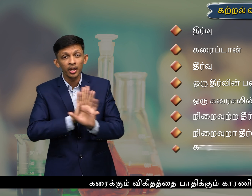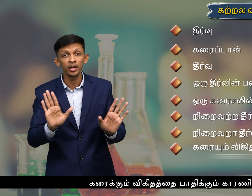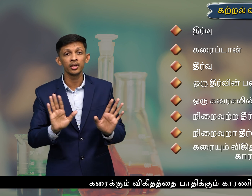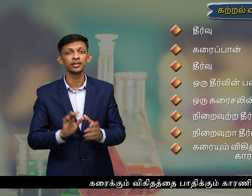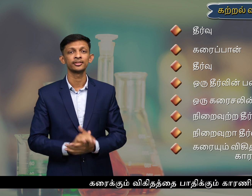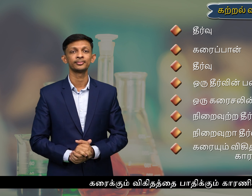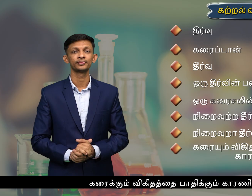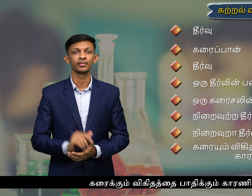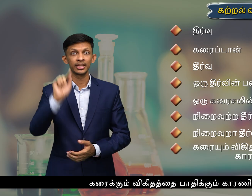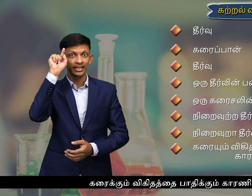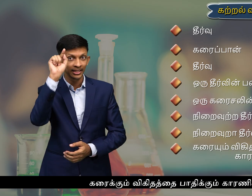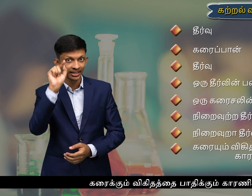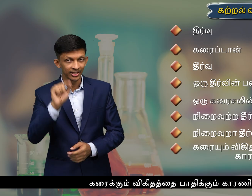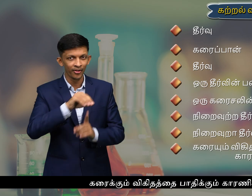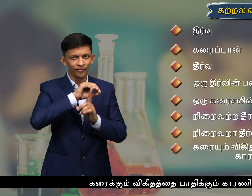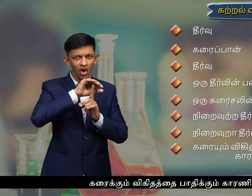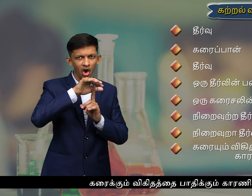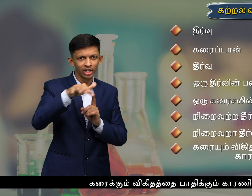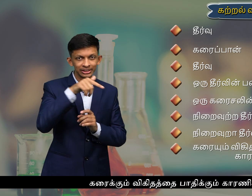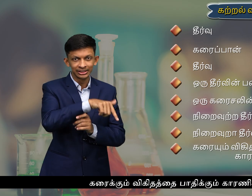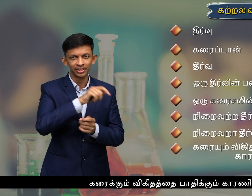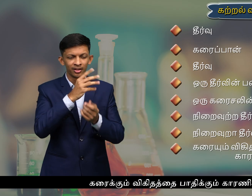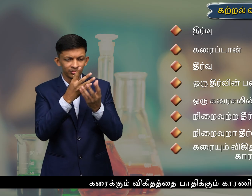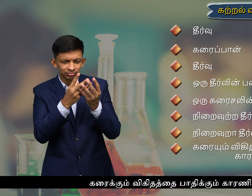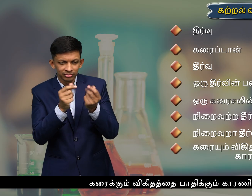கரைக்கும் விகிதத்தை பாதிக்கும் காரணிகள்.